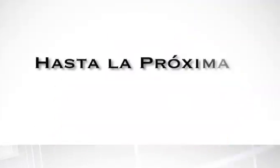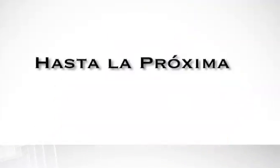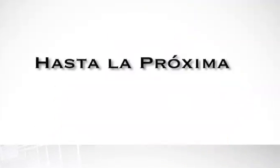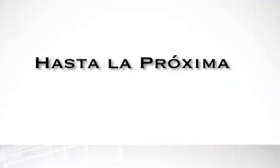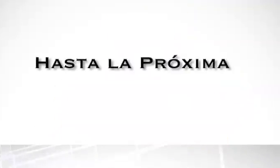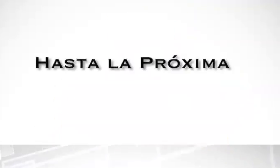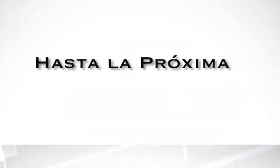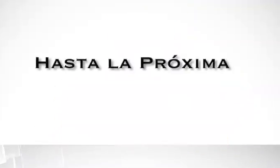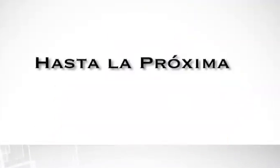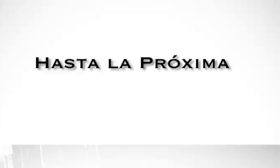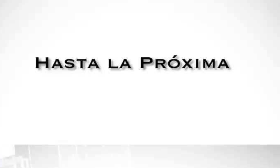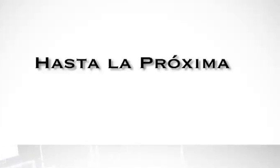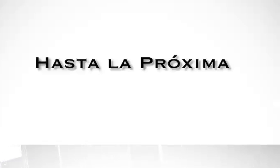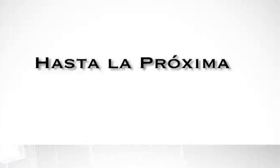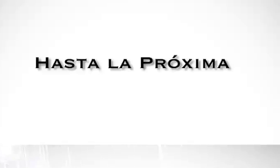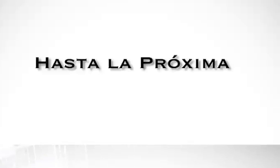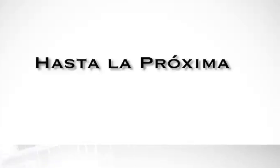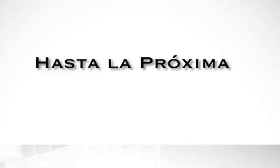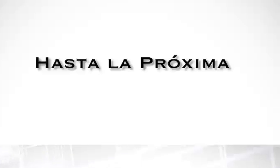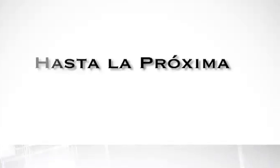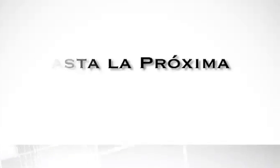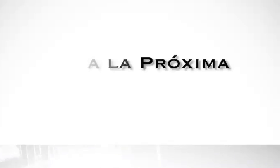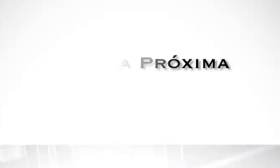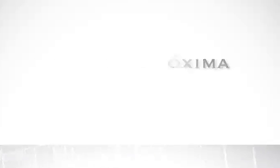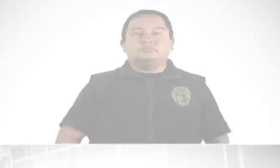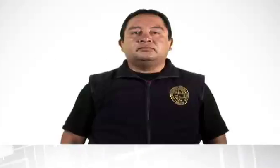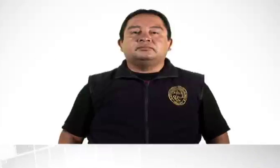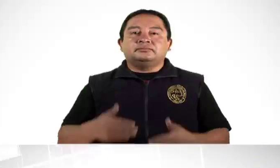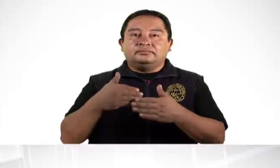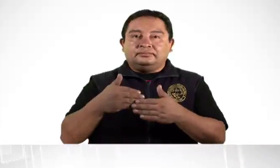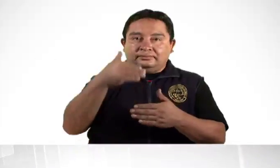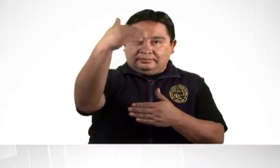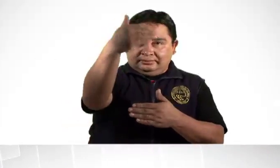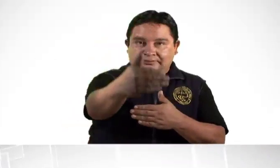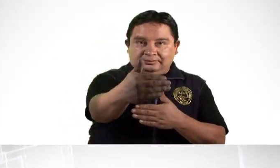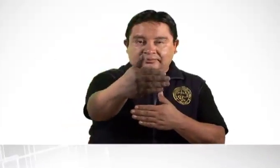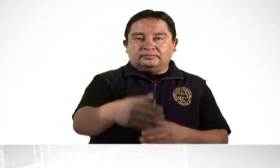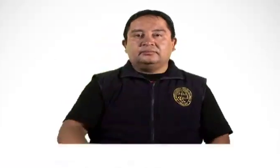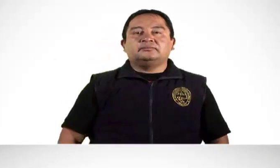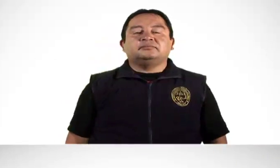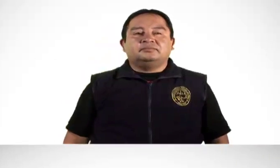Hasta la próxima.